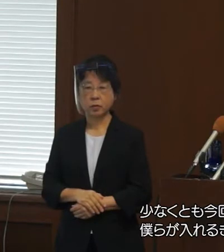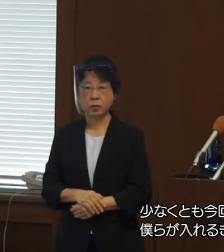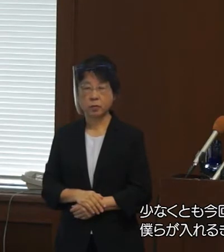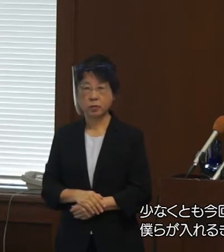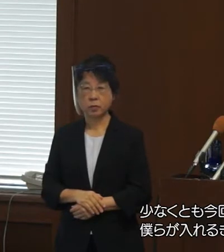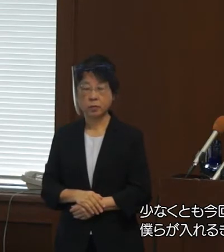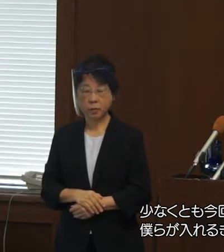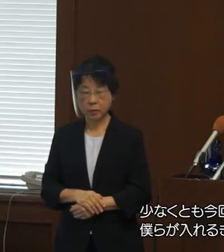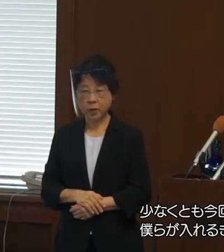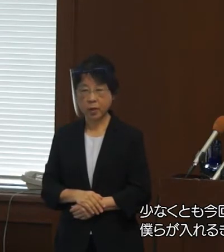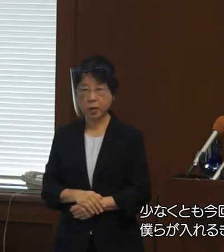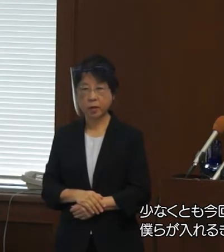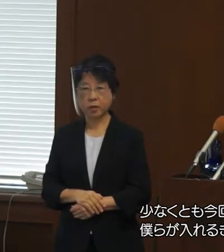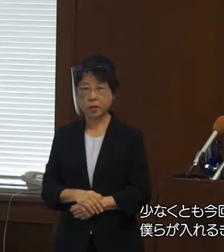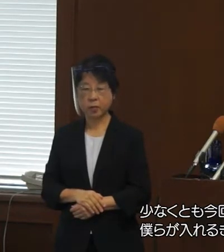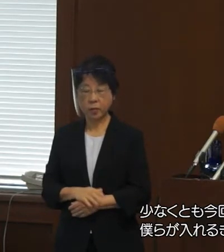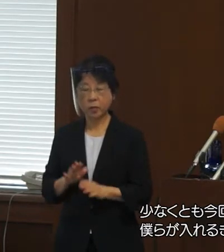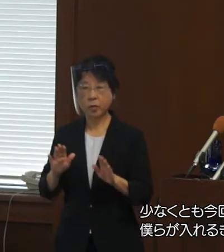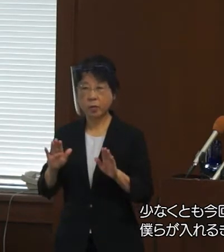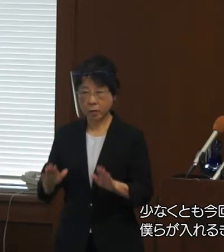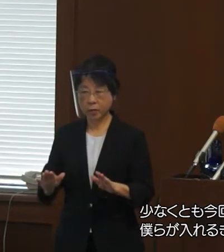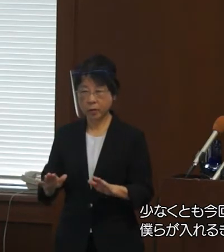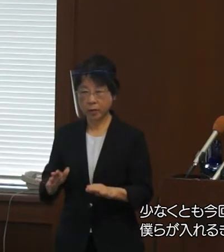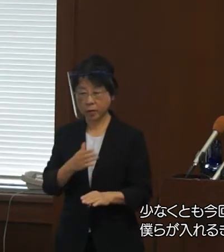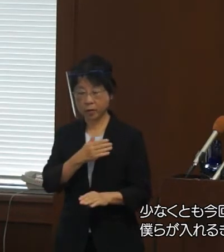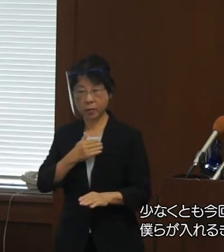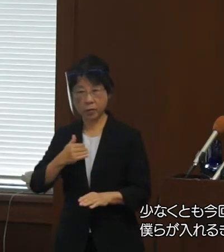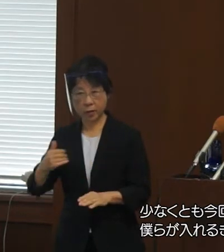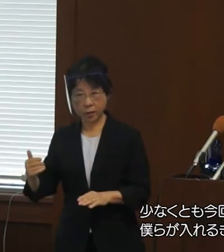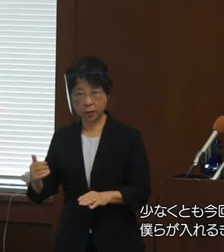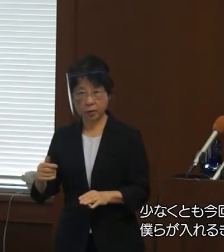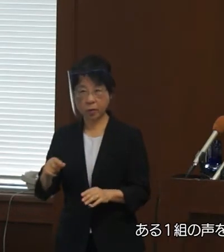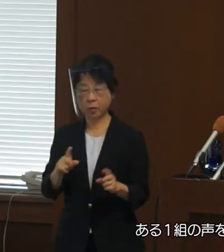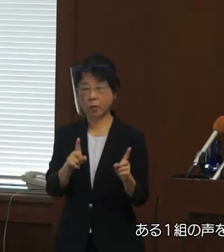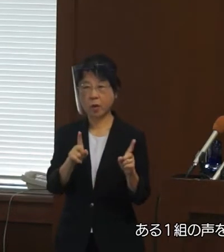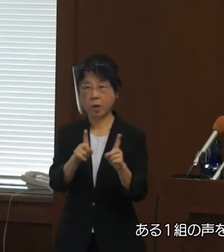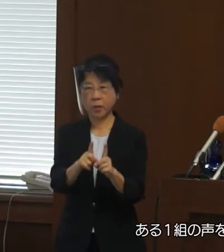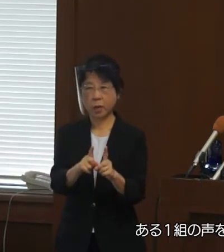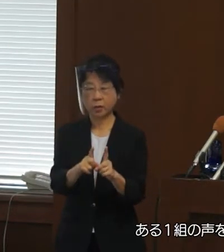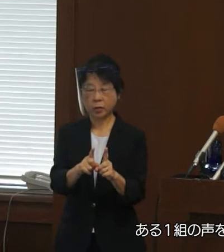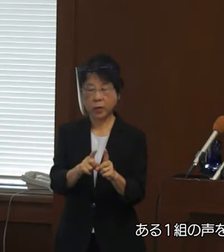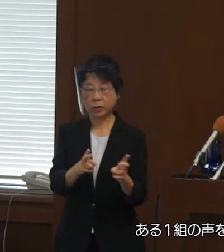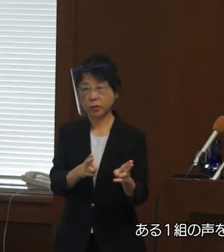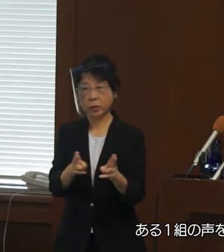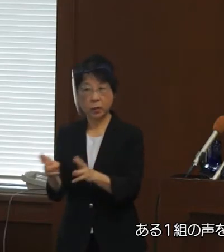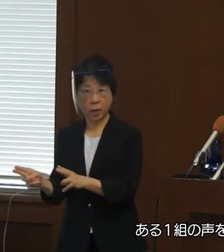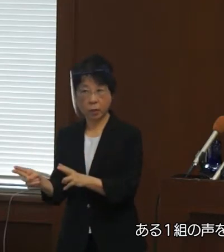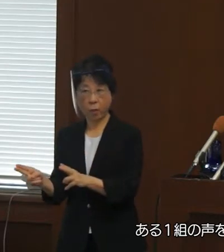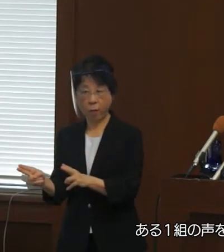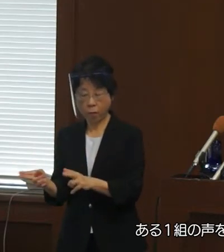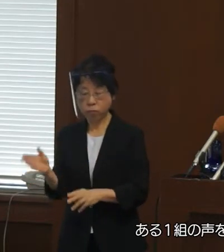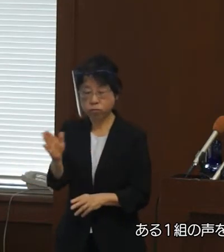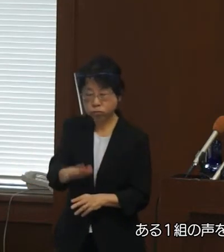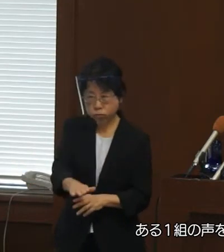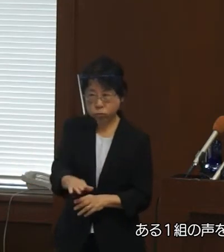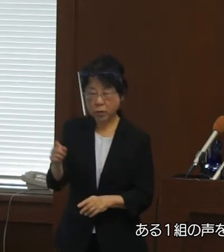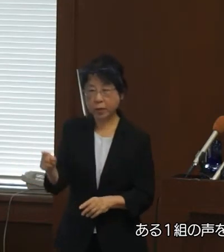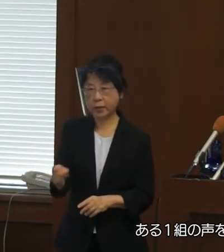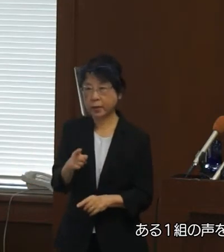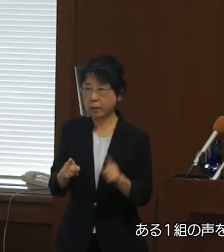少なくともね、今回僕らが入れるきっかけにしたのは、ある一組の声